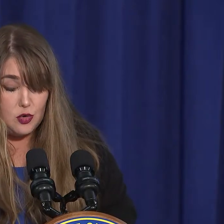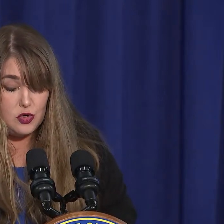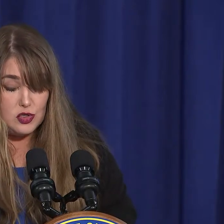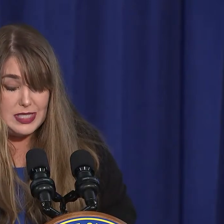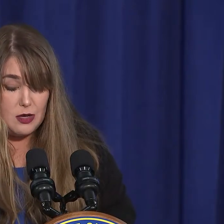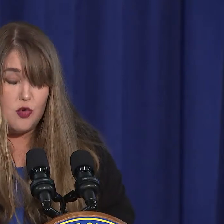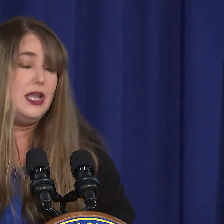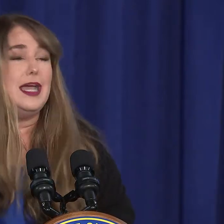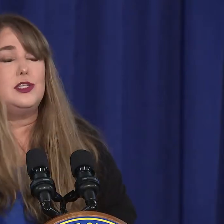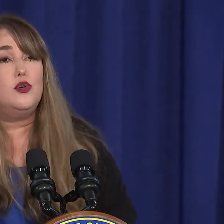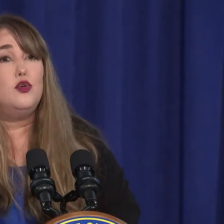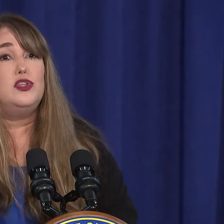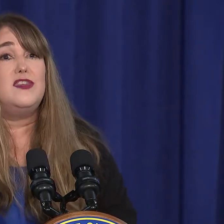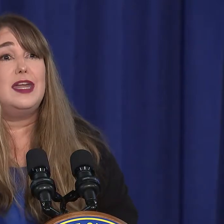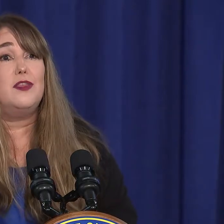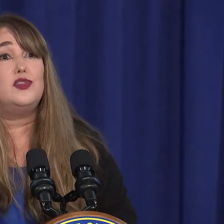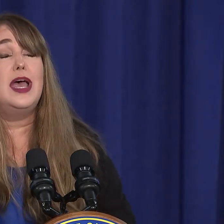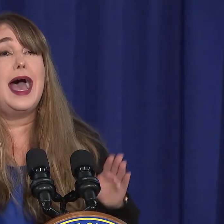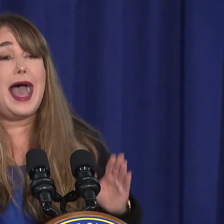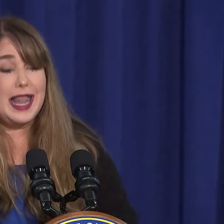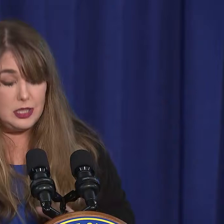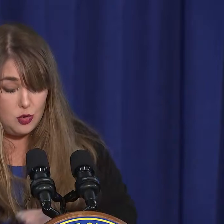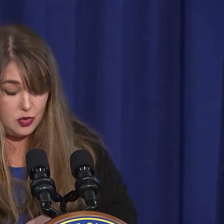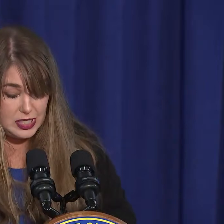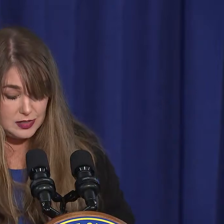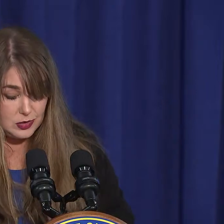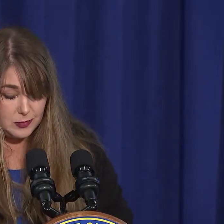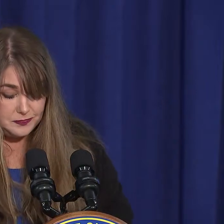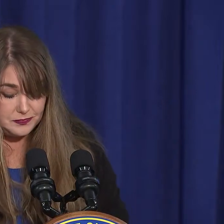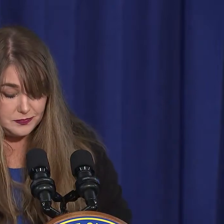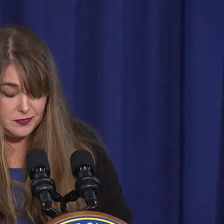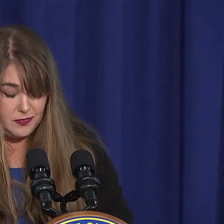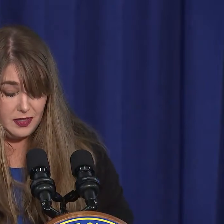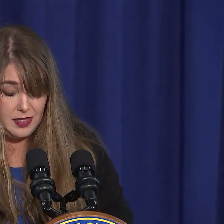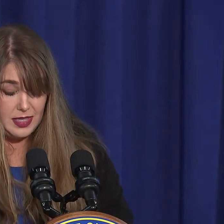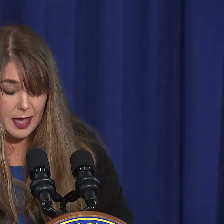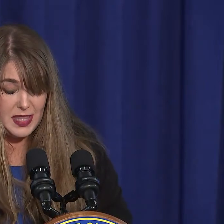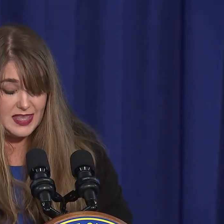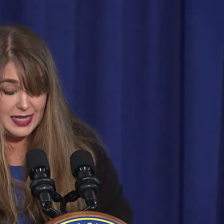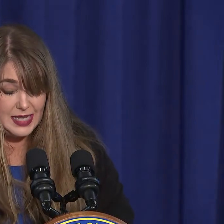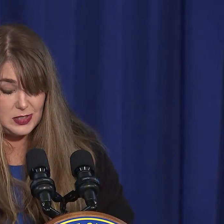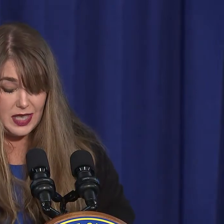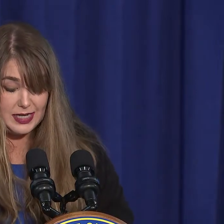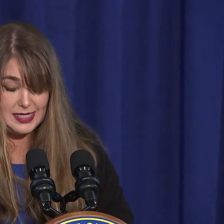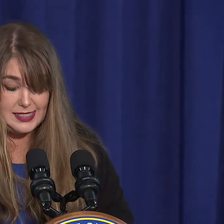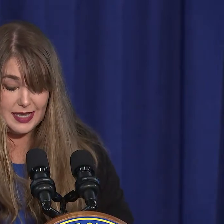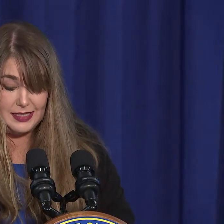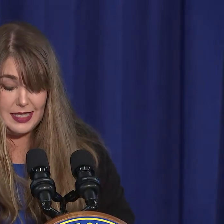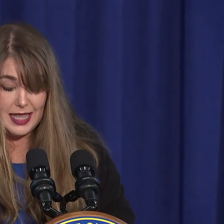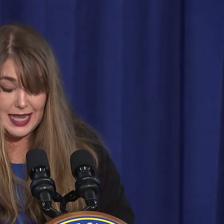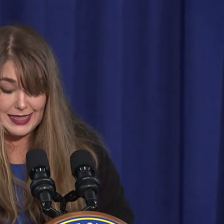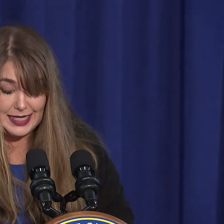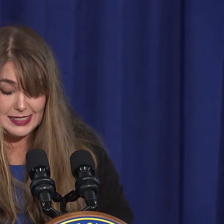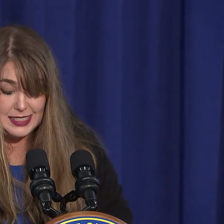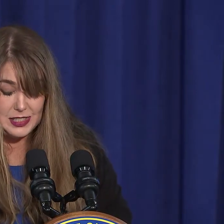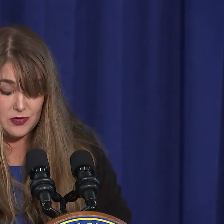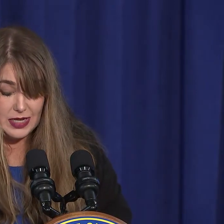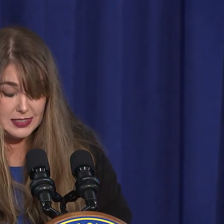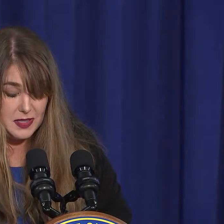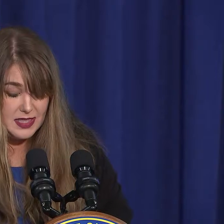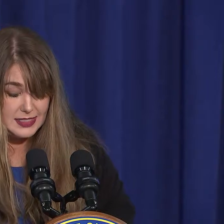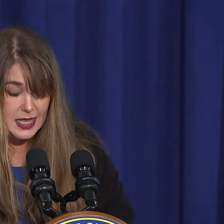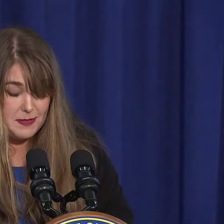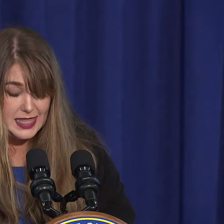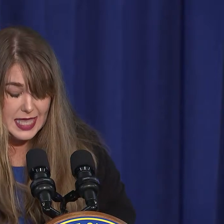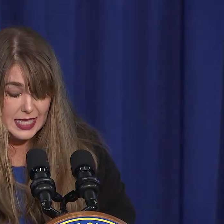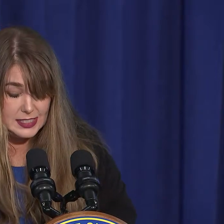otros entornos de congregación considerados alto riesgo. A medida que la ciudad realiza la transición